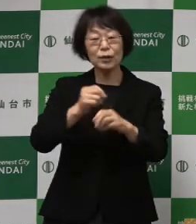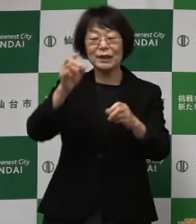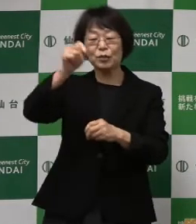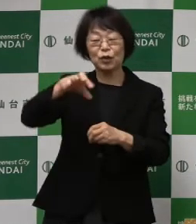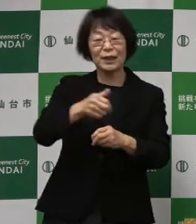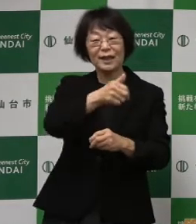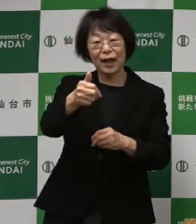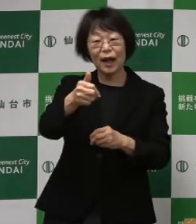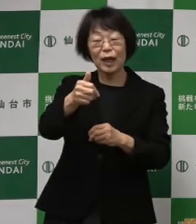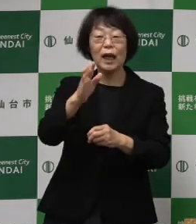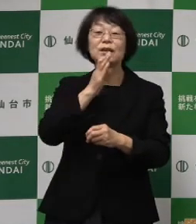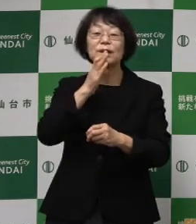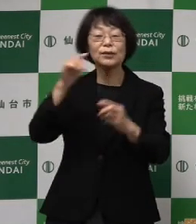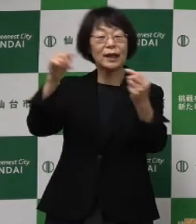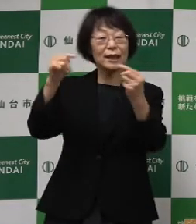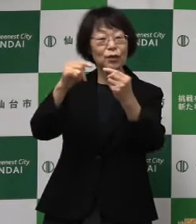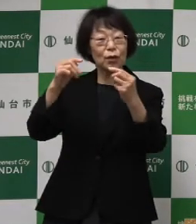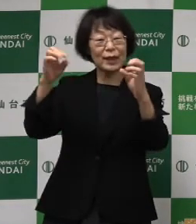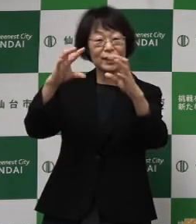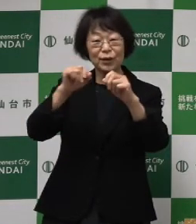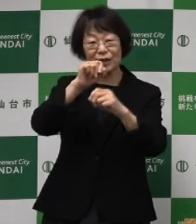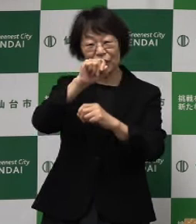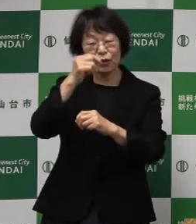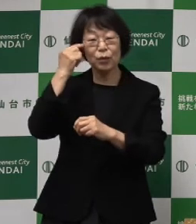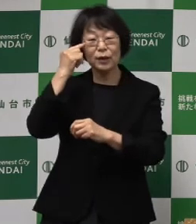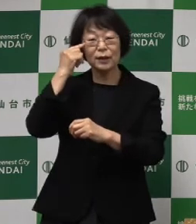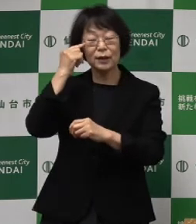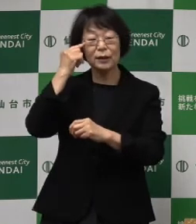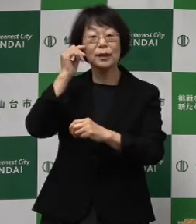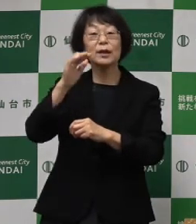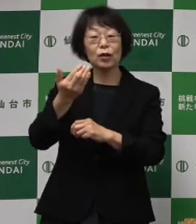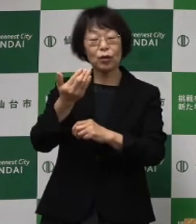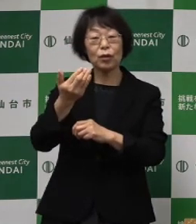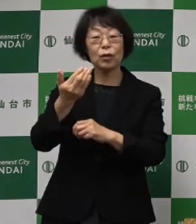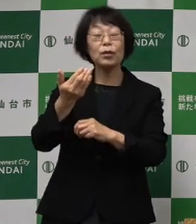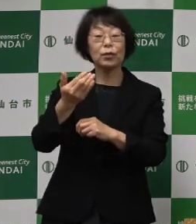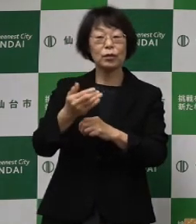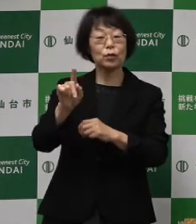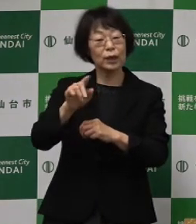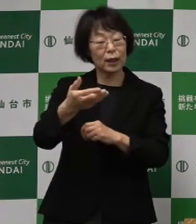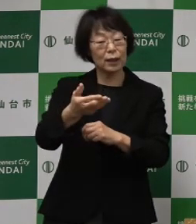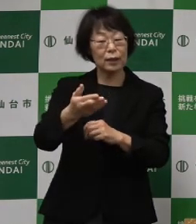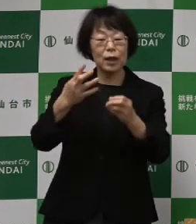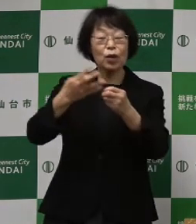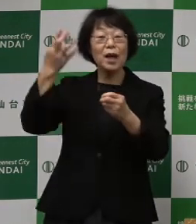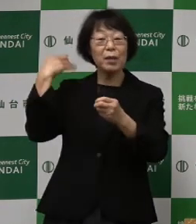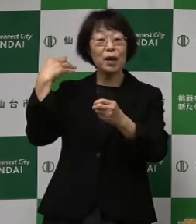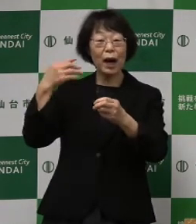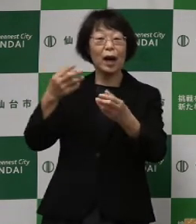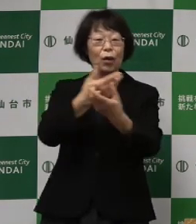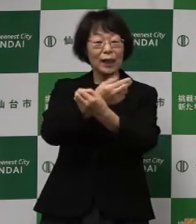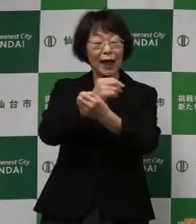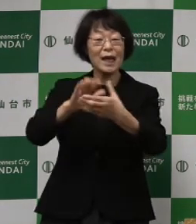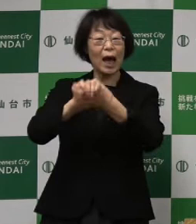とこうお話というかされてもよかったのかなと思うんですけれども、例えばあの4年前はあのガチリとこう握手も交わされていました